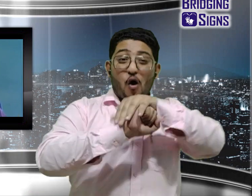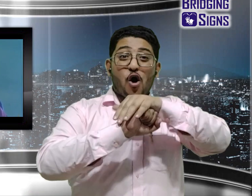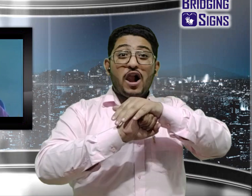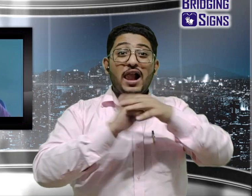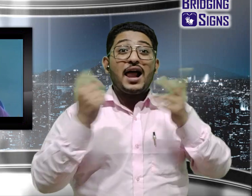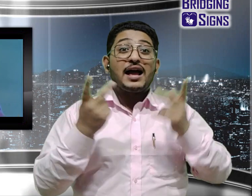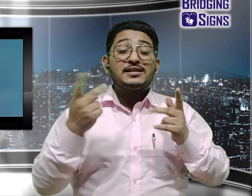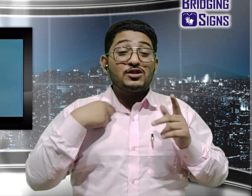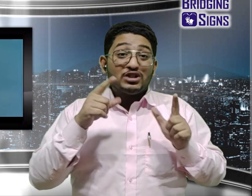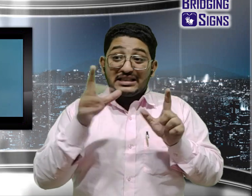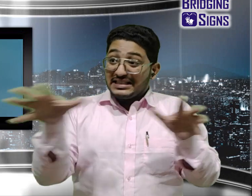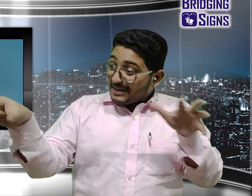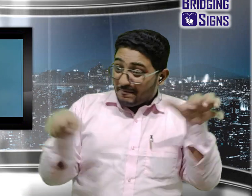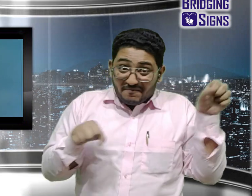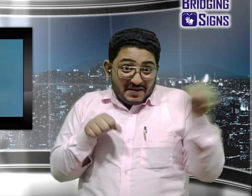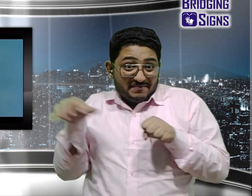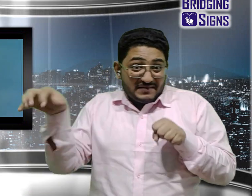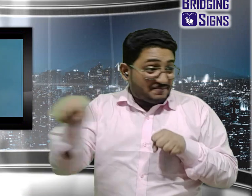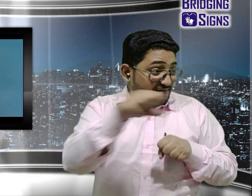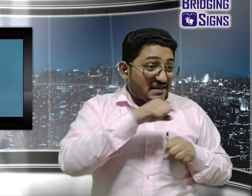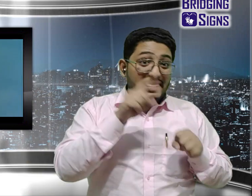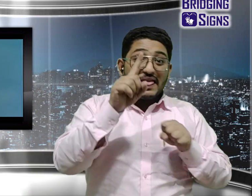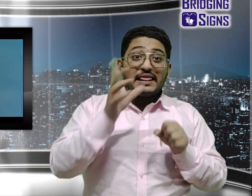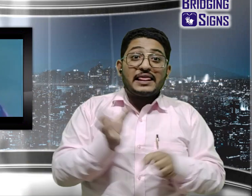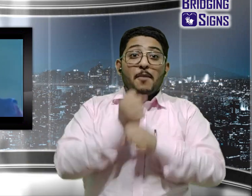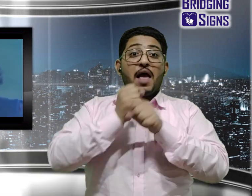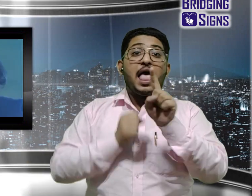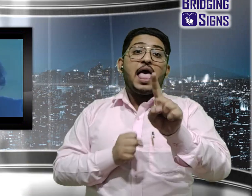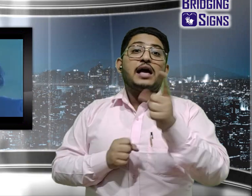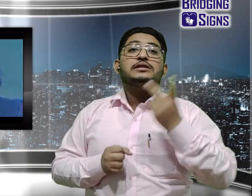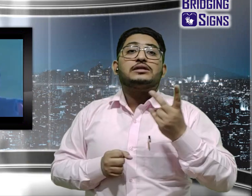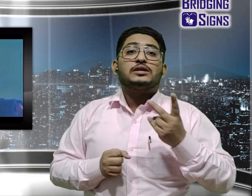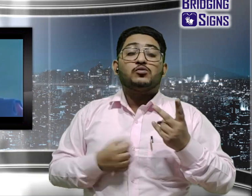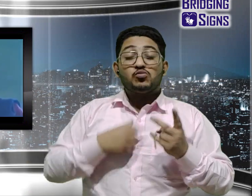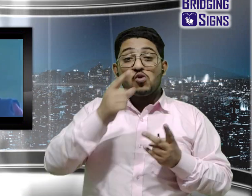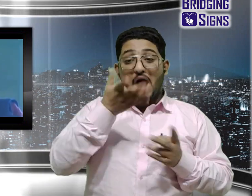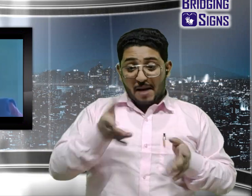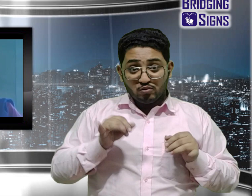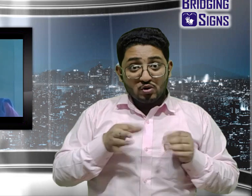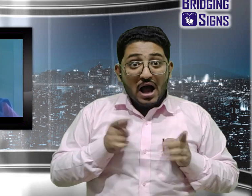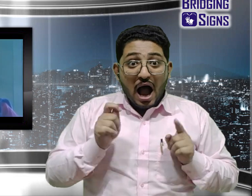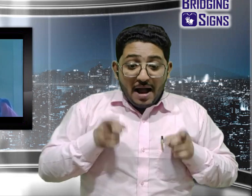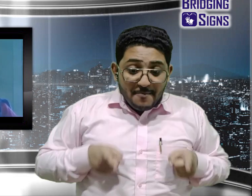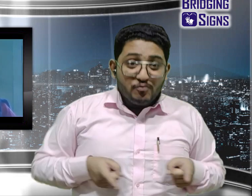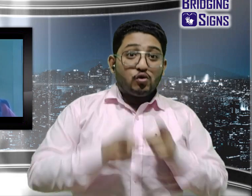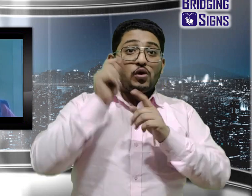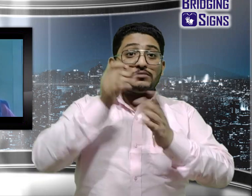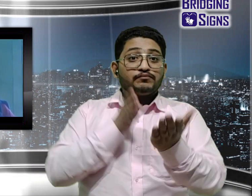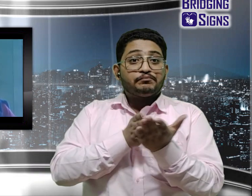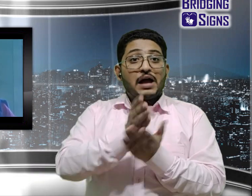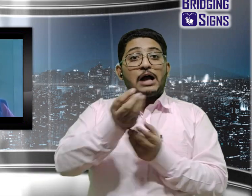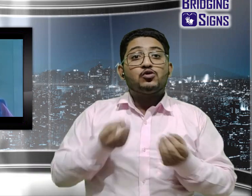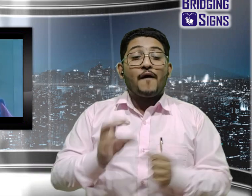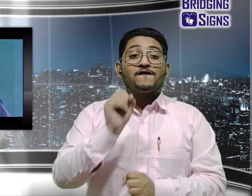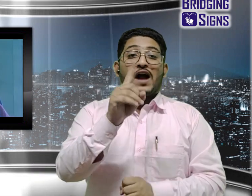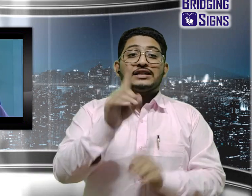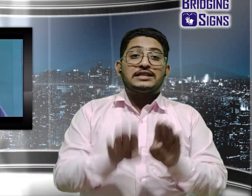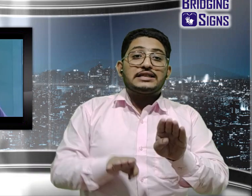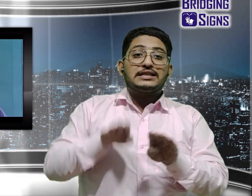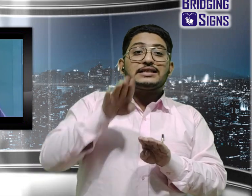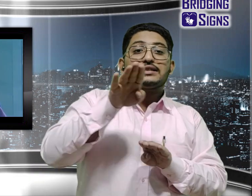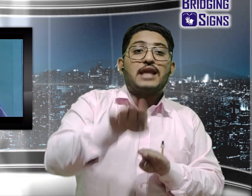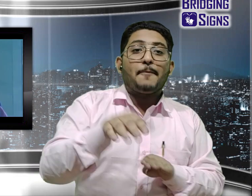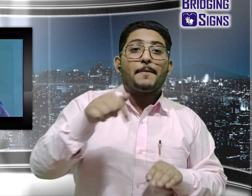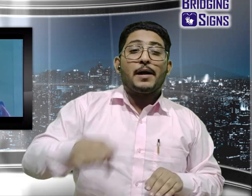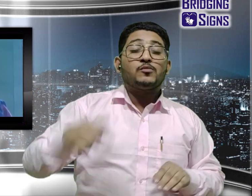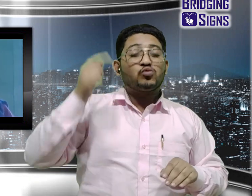इसको सबको साथ लेके बढ़ना है। हमारा काम आज ये है कि हम एक जर्नी, एक डिजिटल जर्नी की तरफ पहला कदम ले रहे हैं।